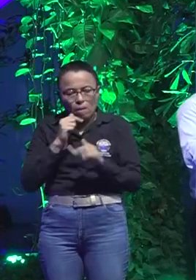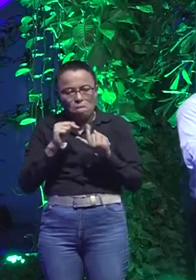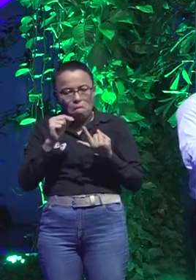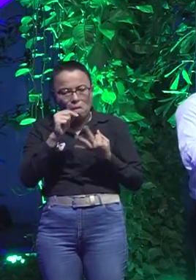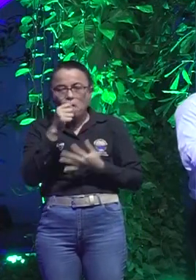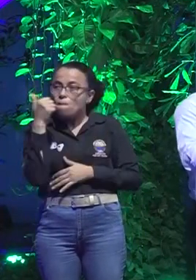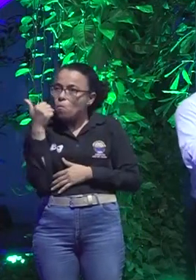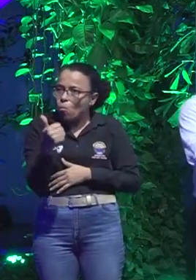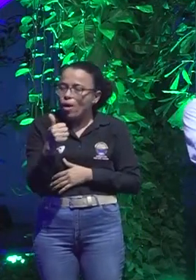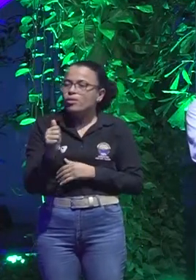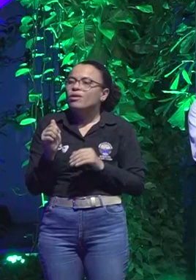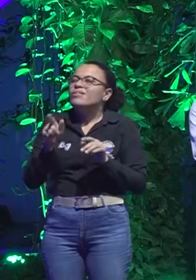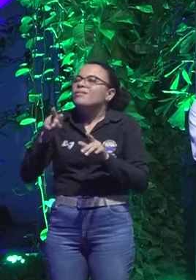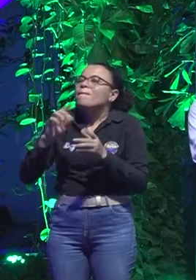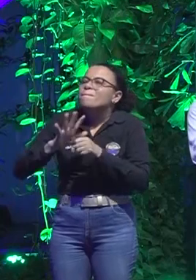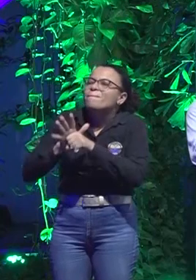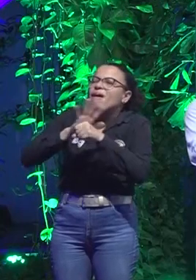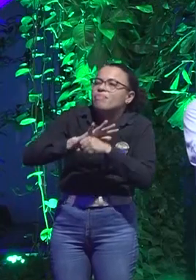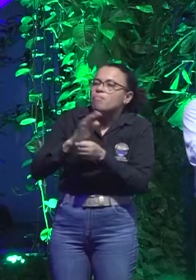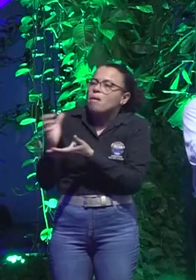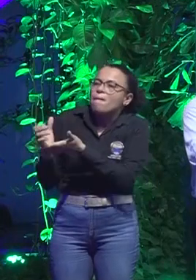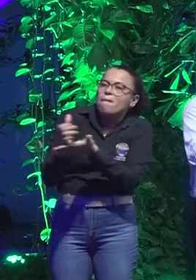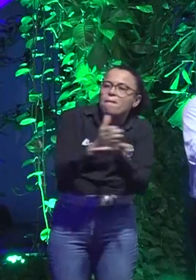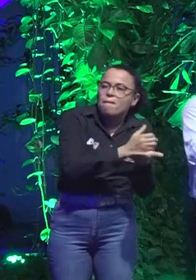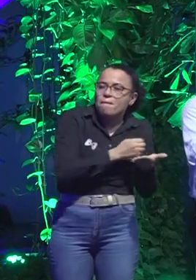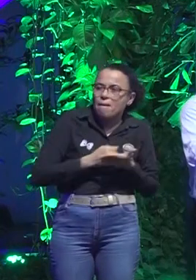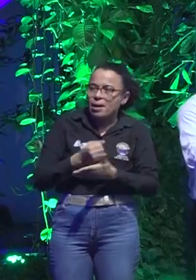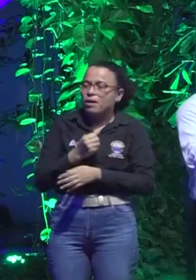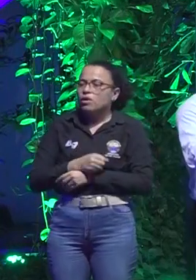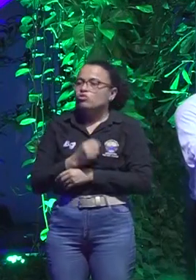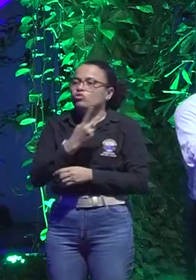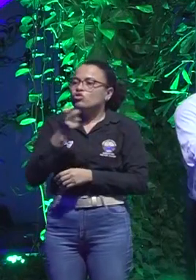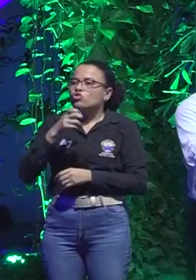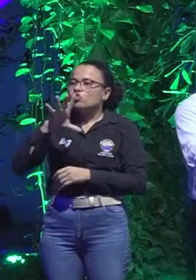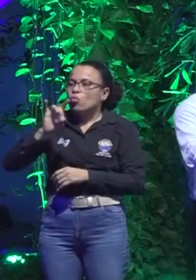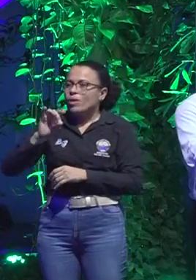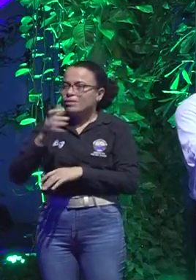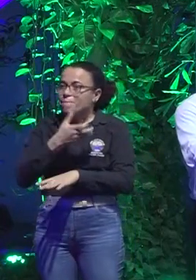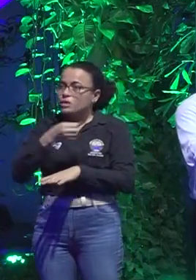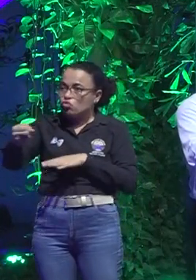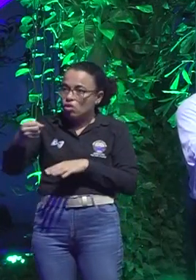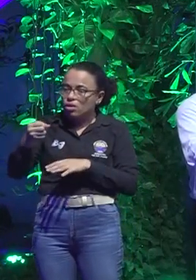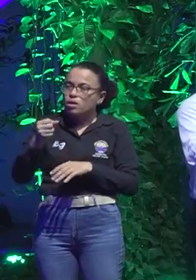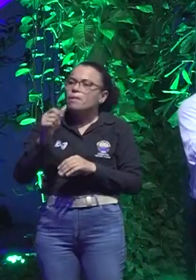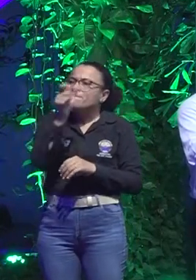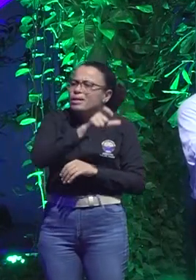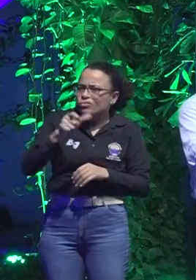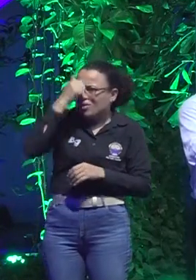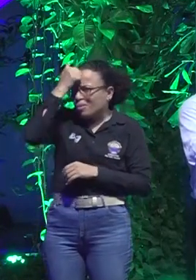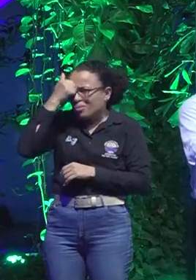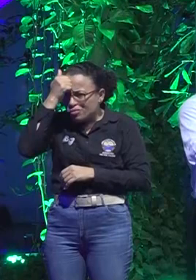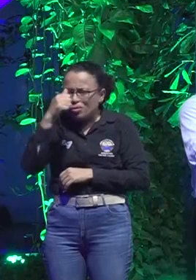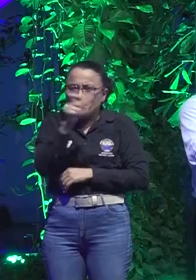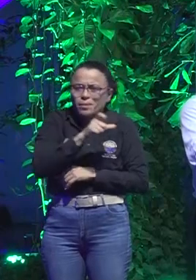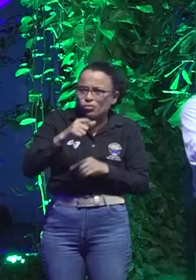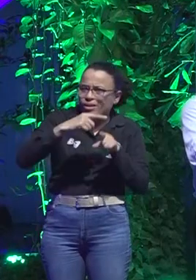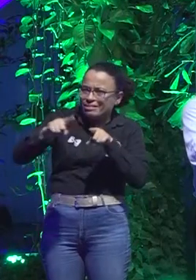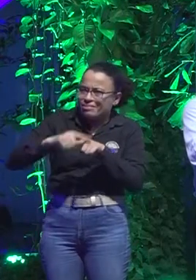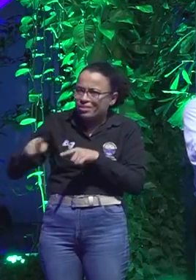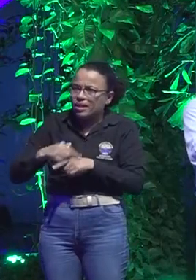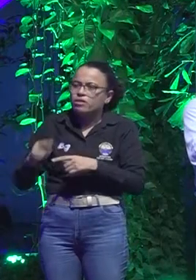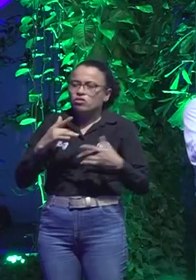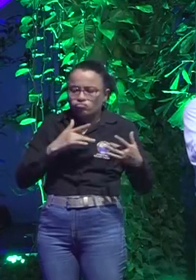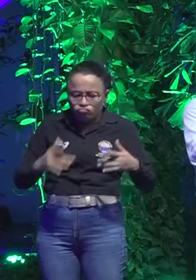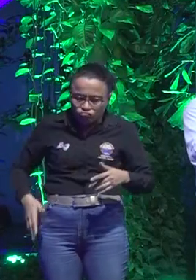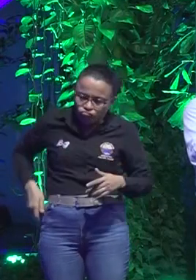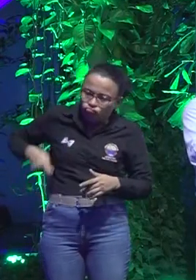pesos. Gracias a la solidaridad de profesores, profesoras, gente que todo el mundo se metió a la mano para ayudar a